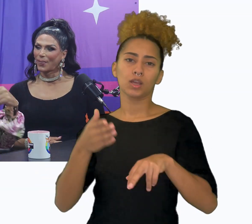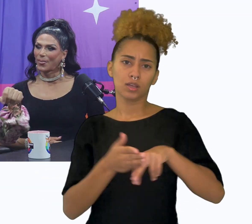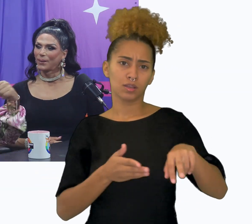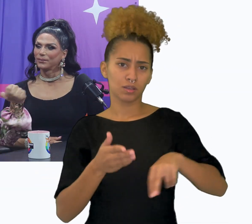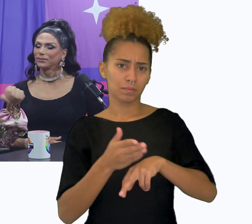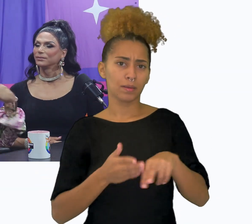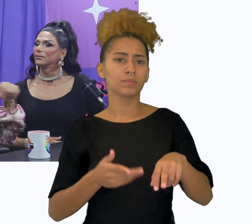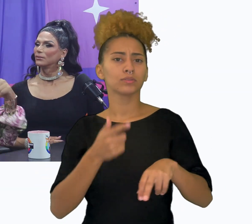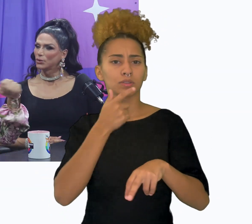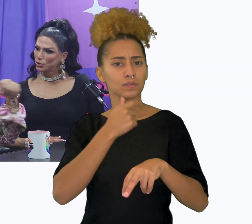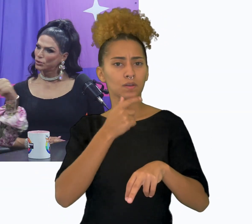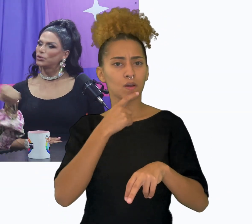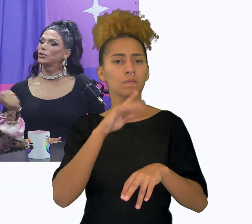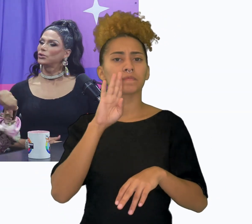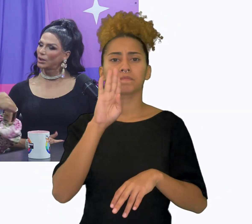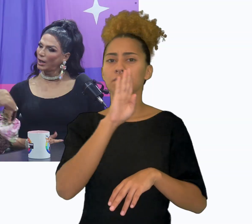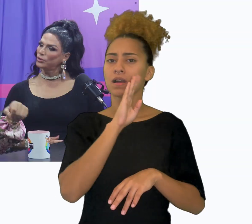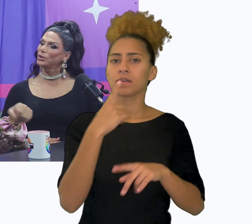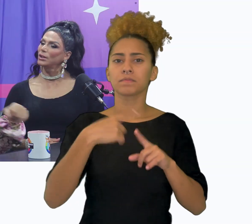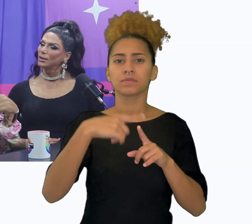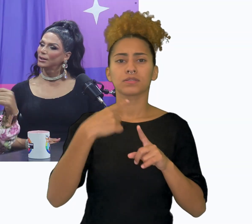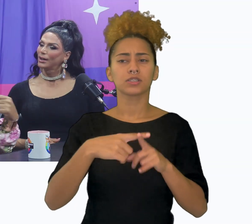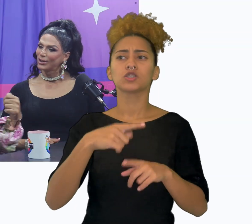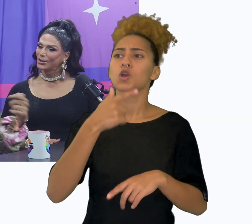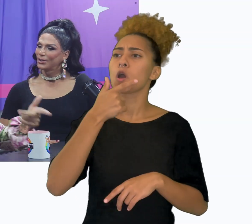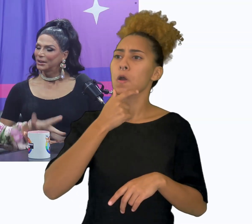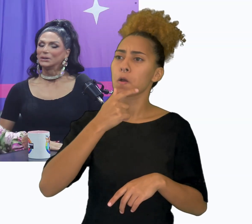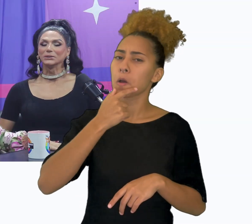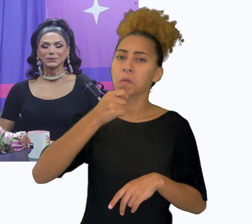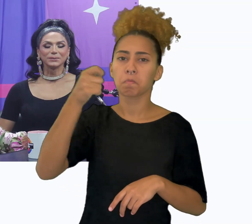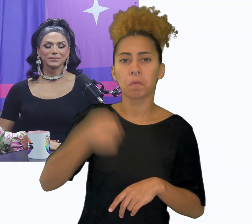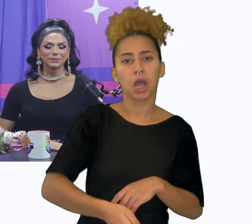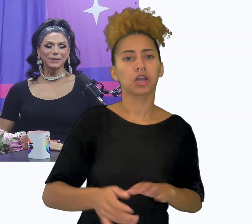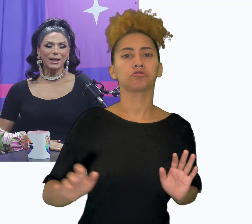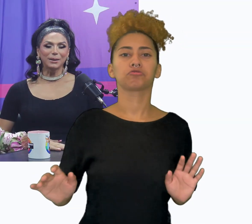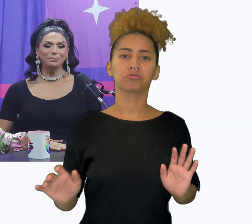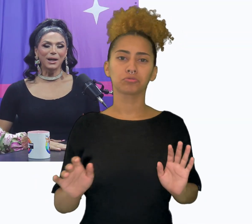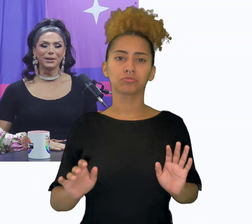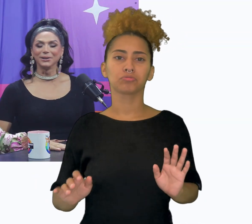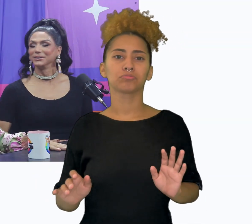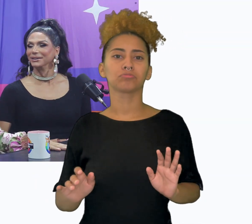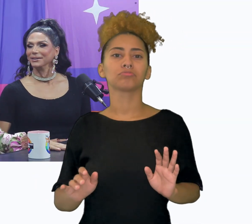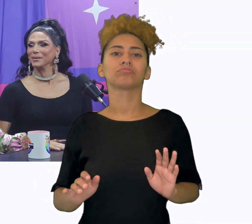de macho. Nos bares. De porque... quê? De... Macho.